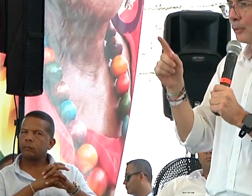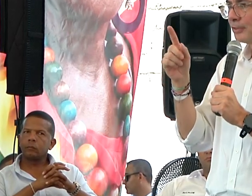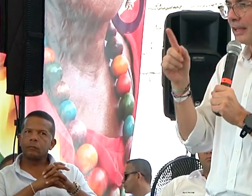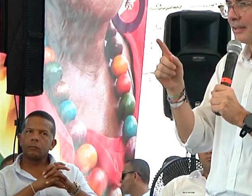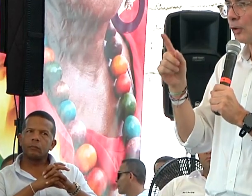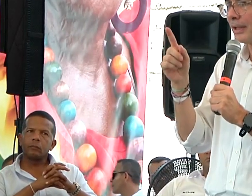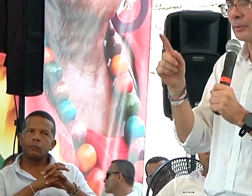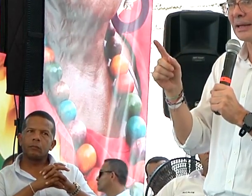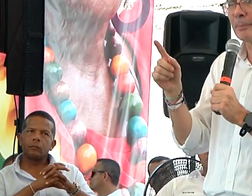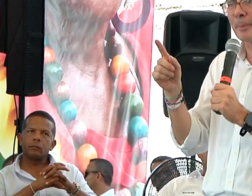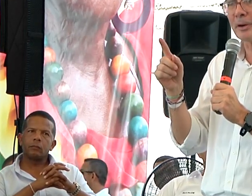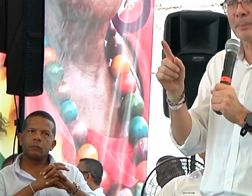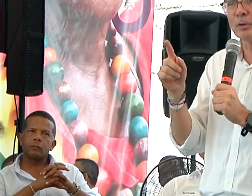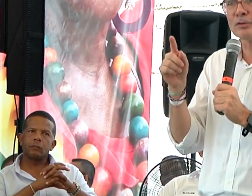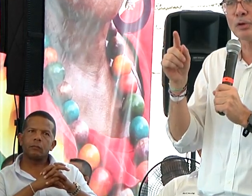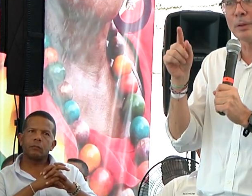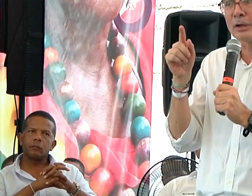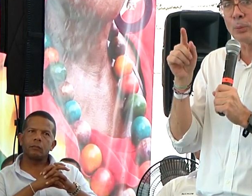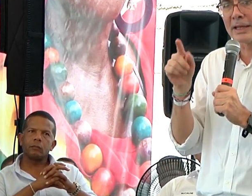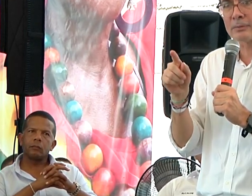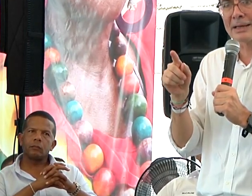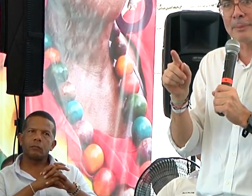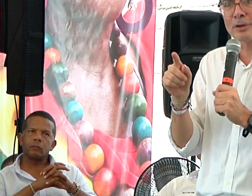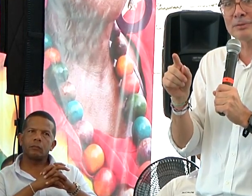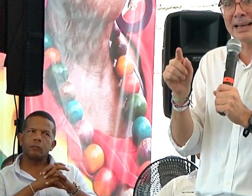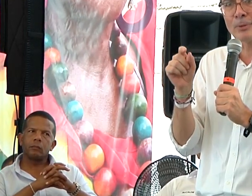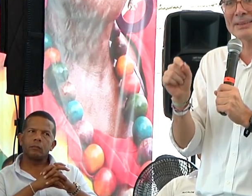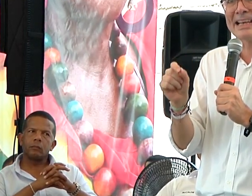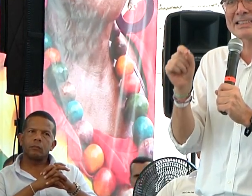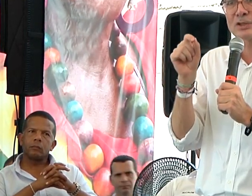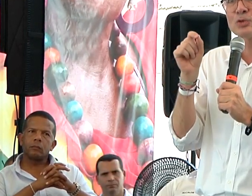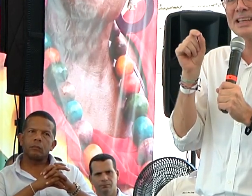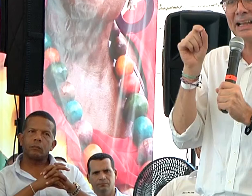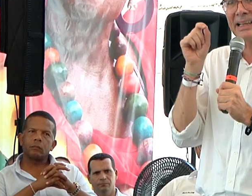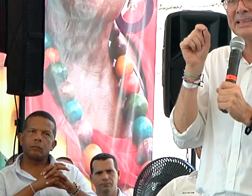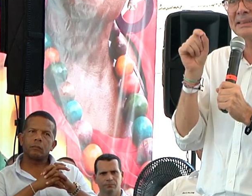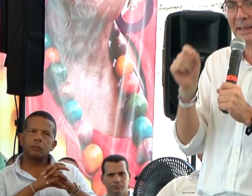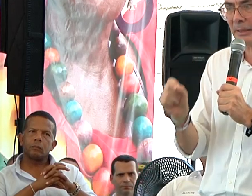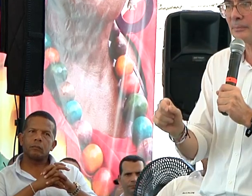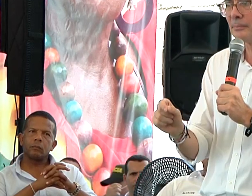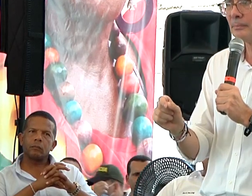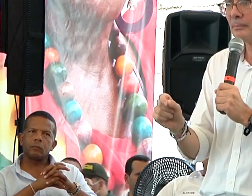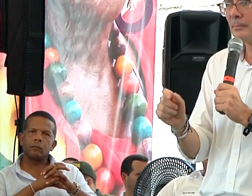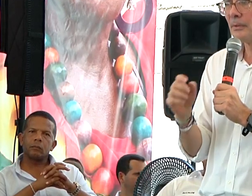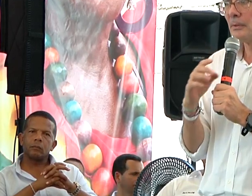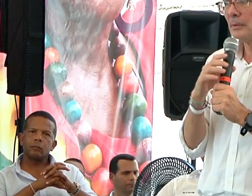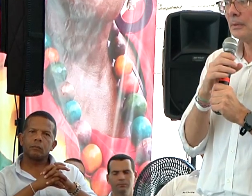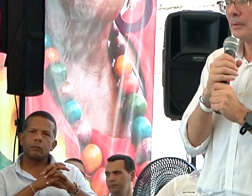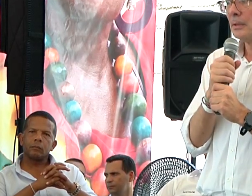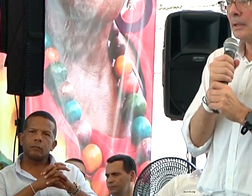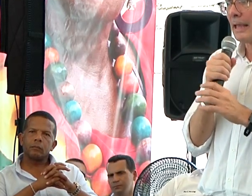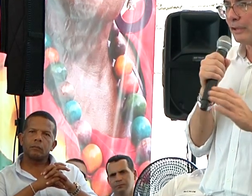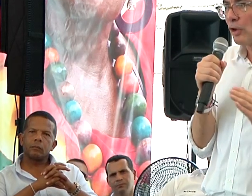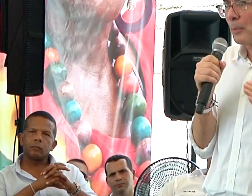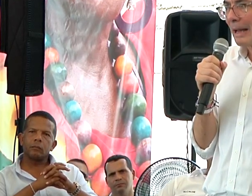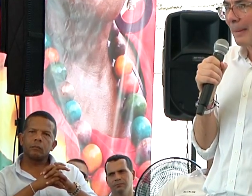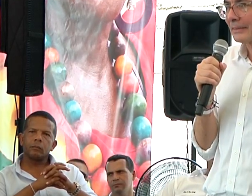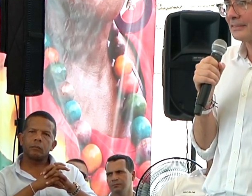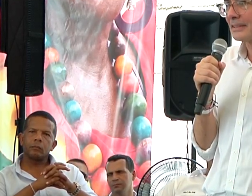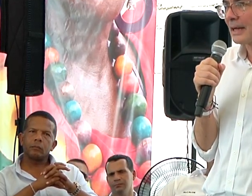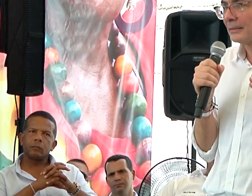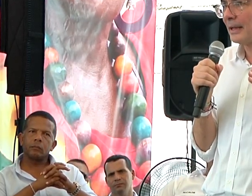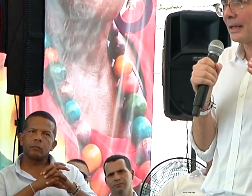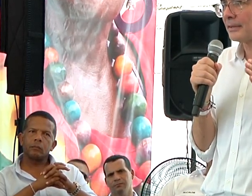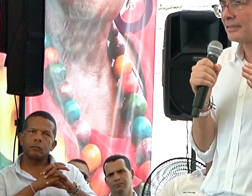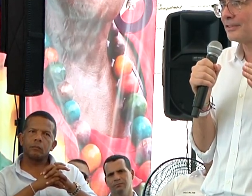del cambio. Sí, es el gobierno del cambio, pero el cambio no es solo del gobierno. El cambio es una labor de la sociedad entera. Y eso en buena